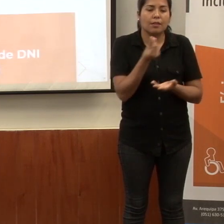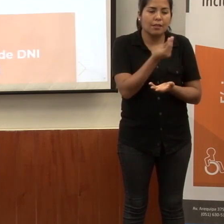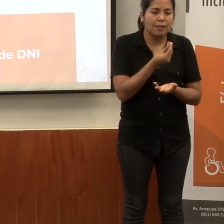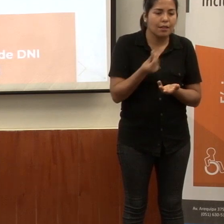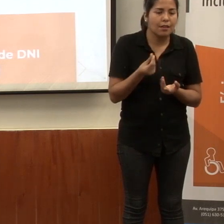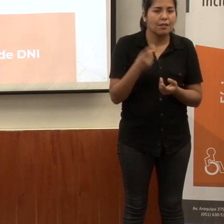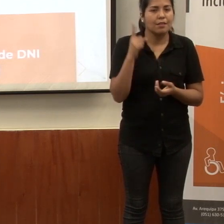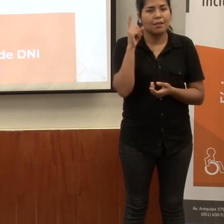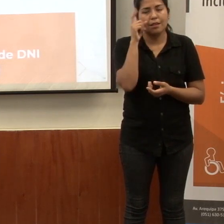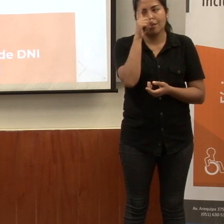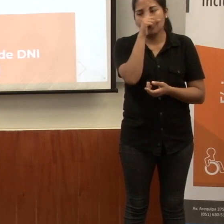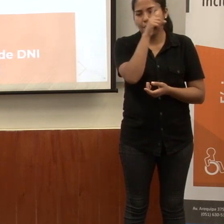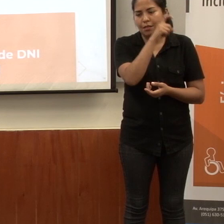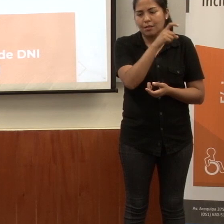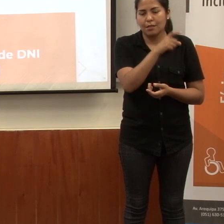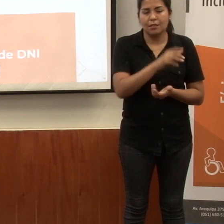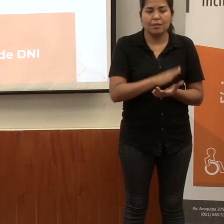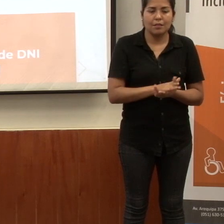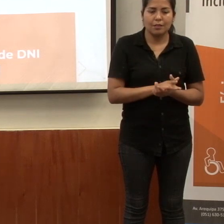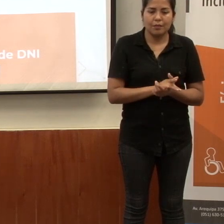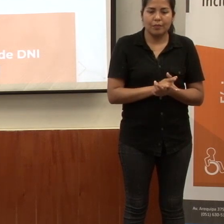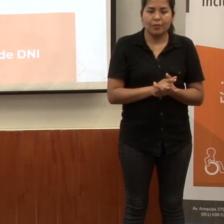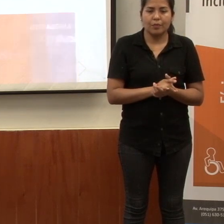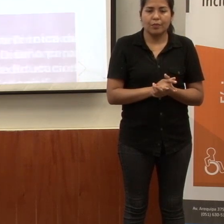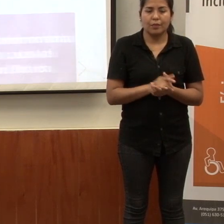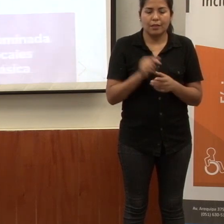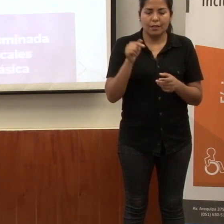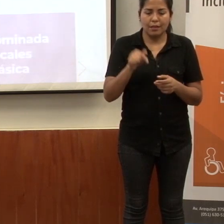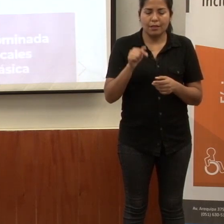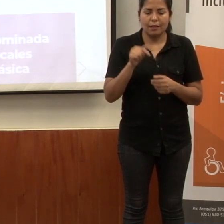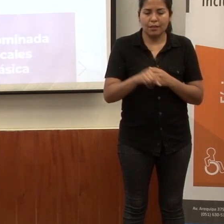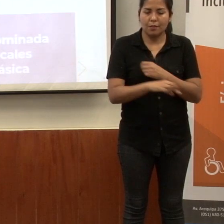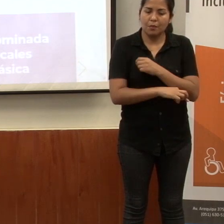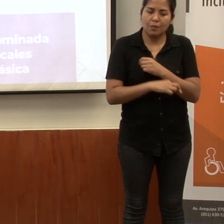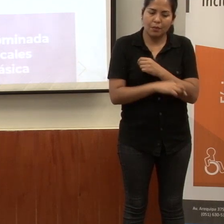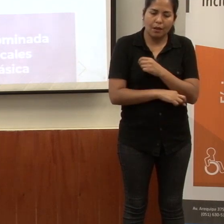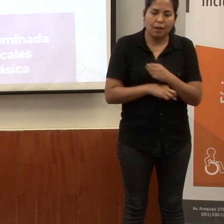de intereses. Y nuestro país es un país que ha estado